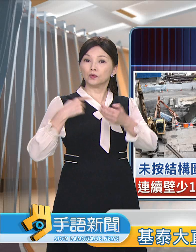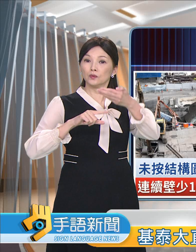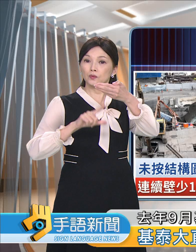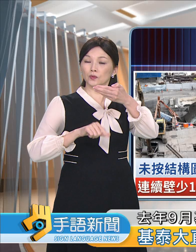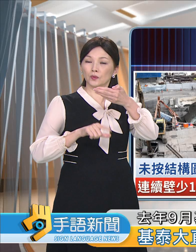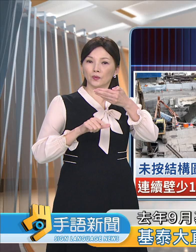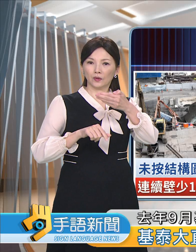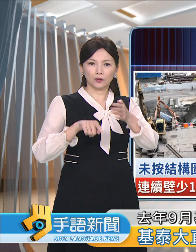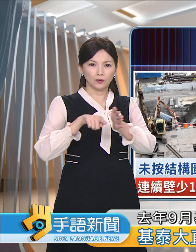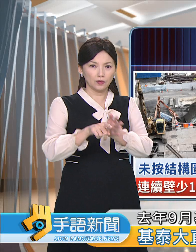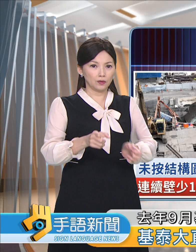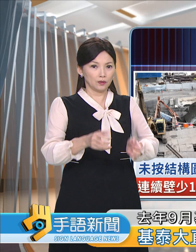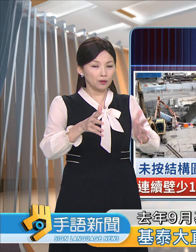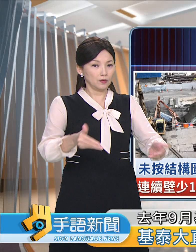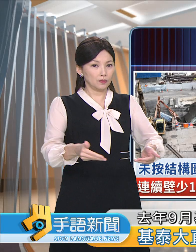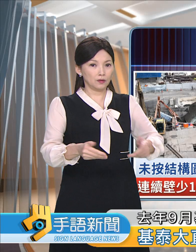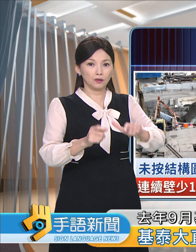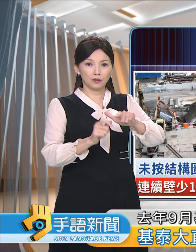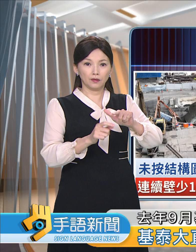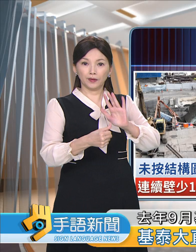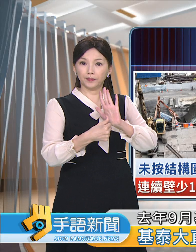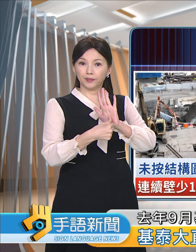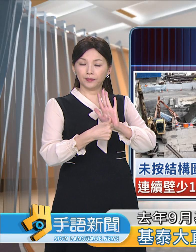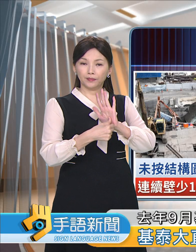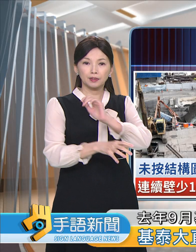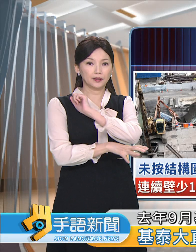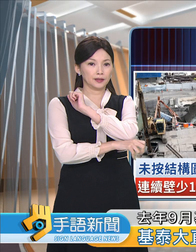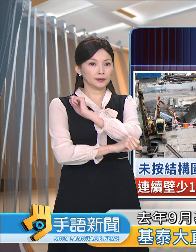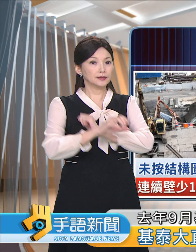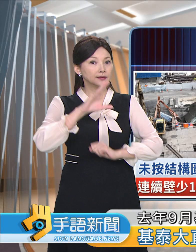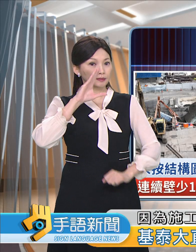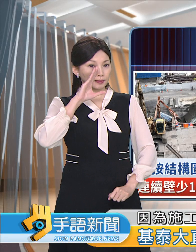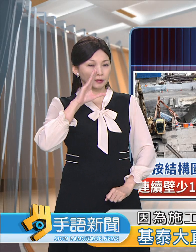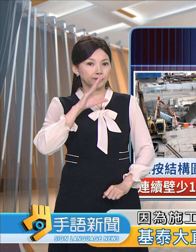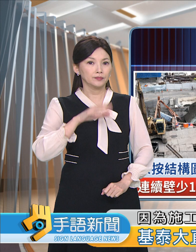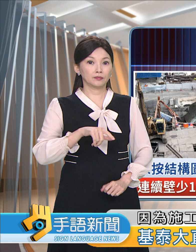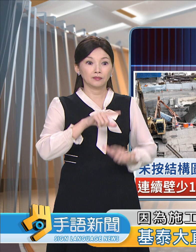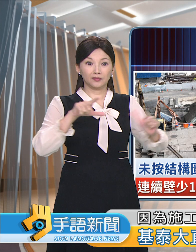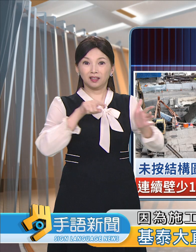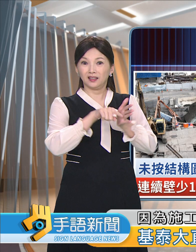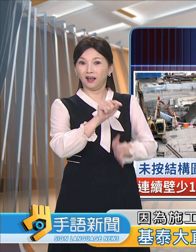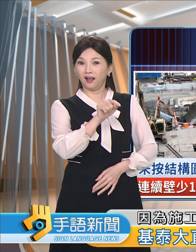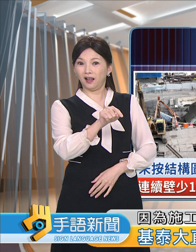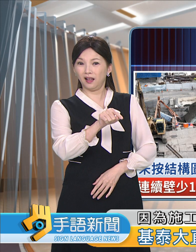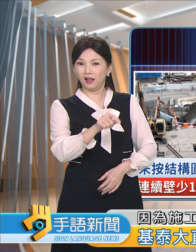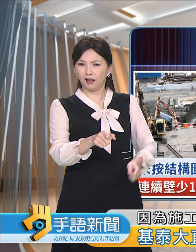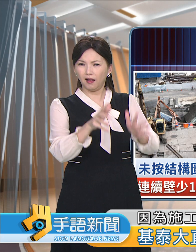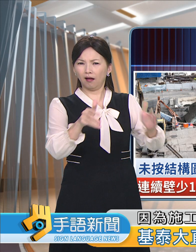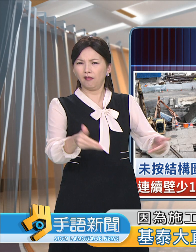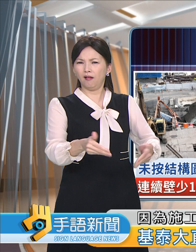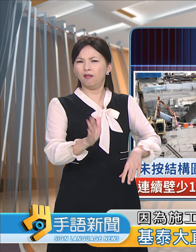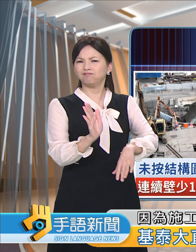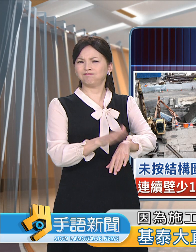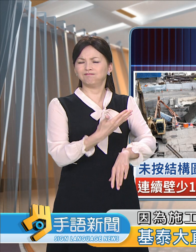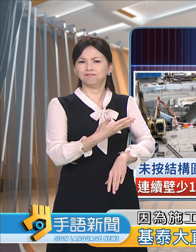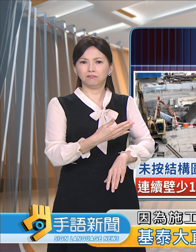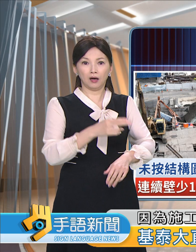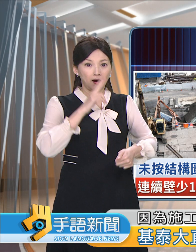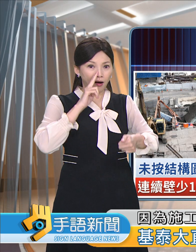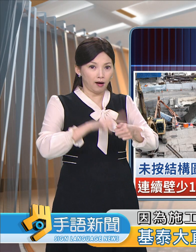去年九月基泰建设建案基泰大局，因为施工不当，造成了邻近民宅